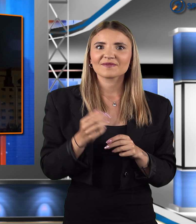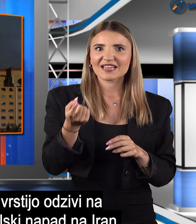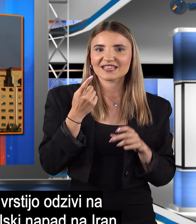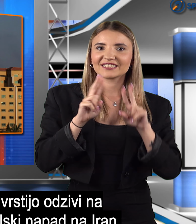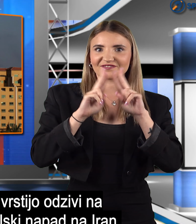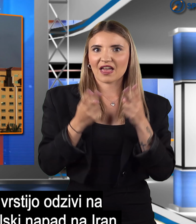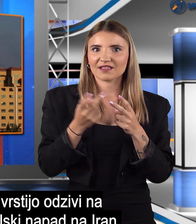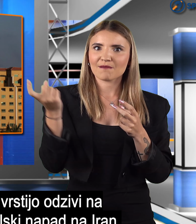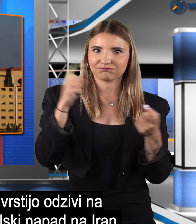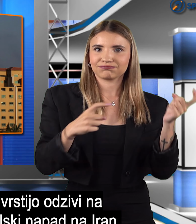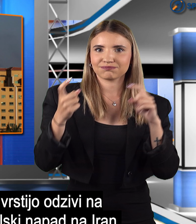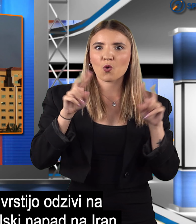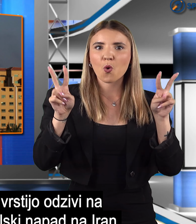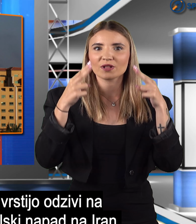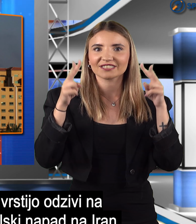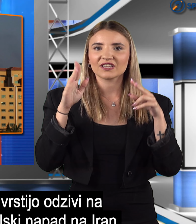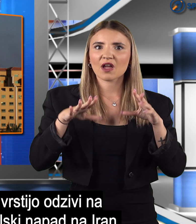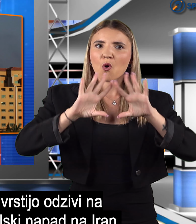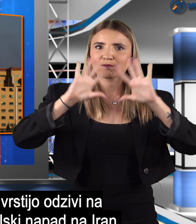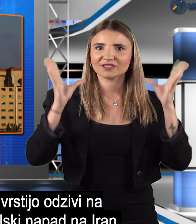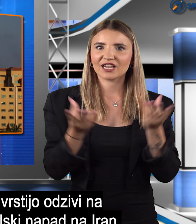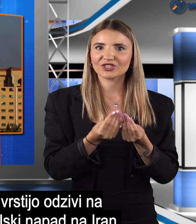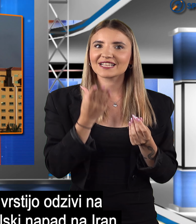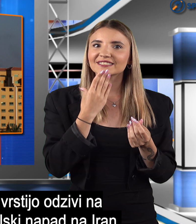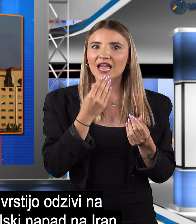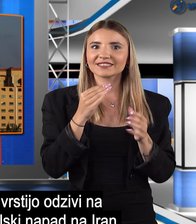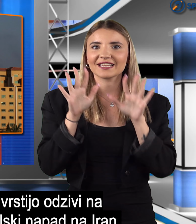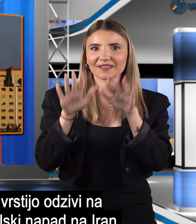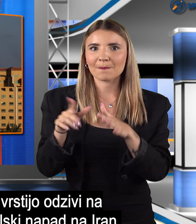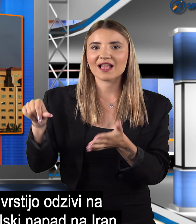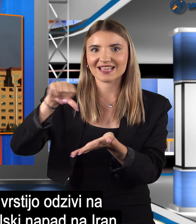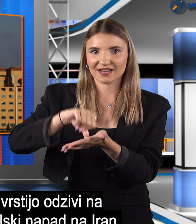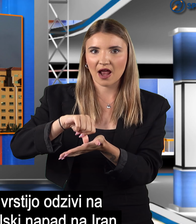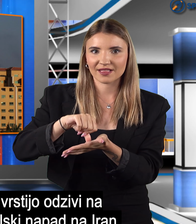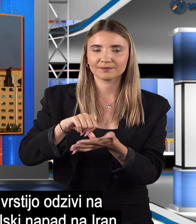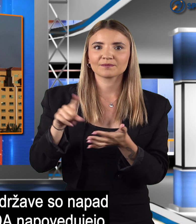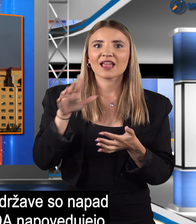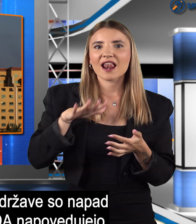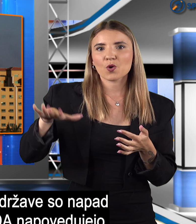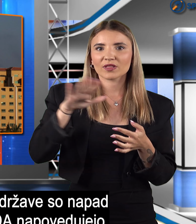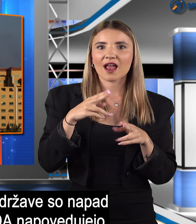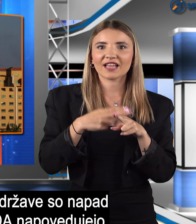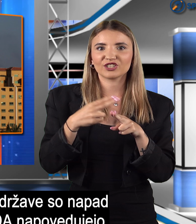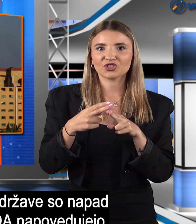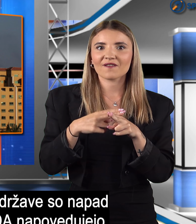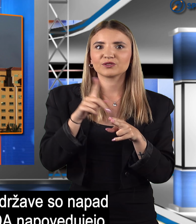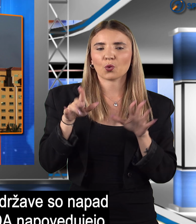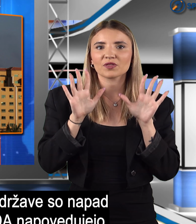Iz sveta se vrstijo odzivi na obsežen izraelski napad na Iran. Regionalne države so